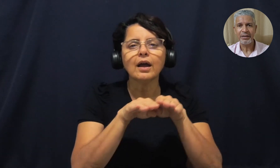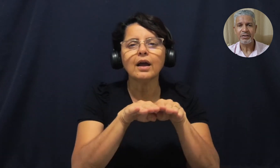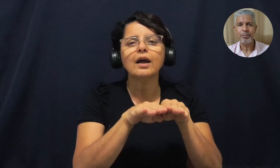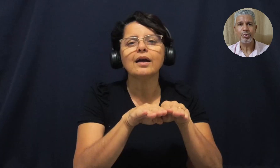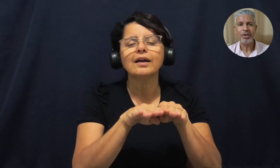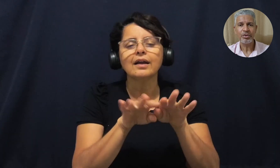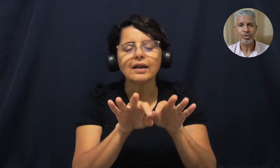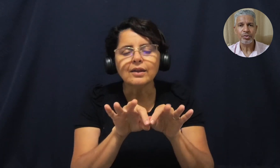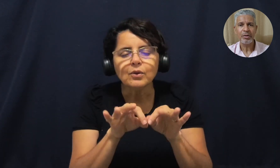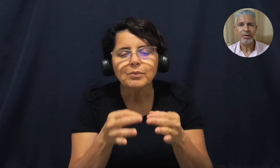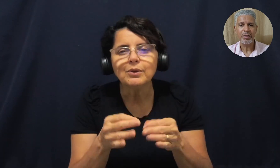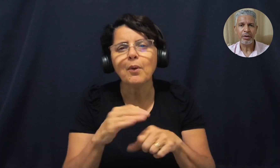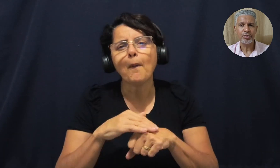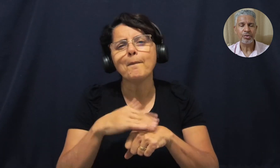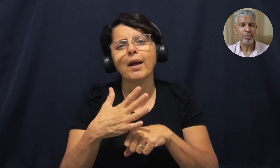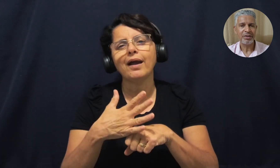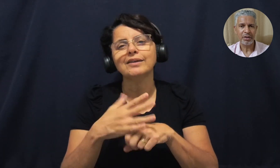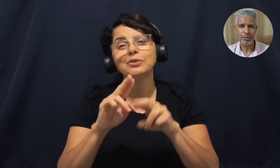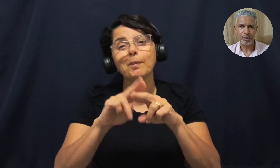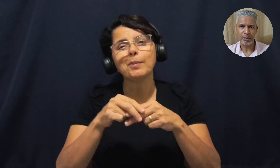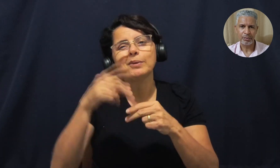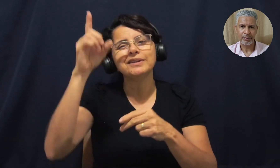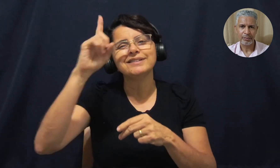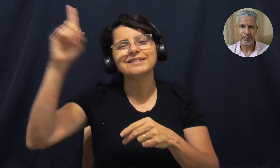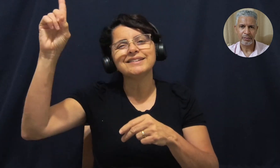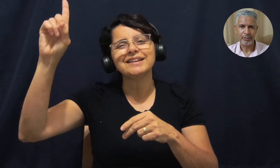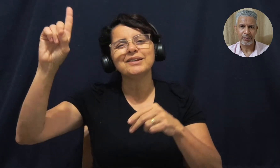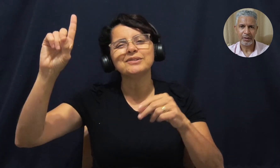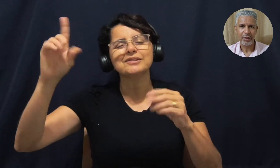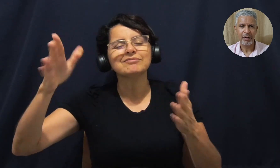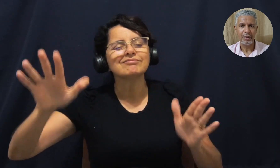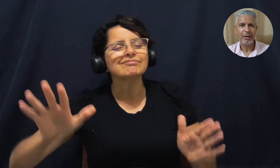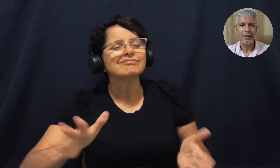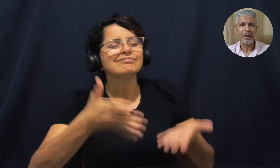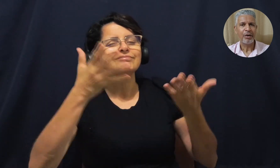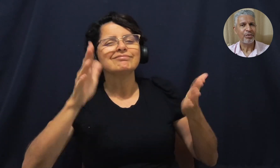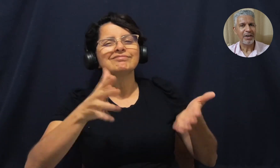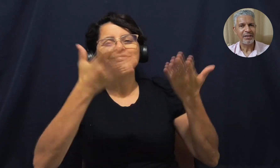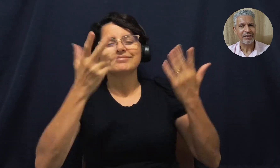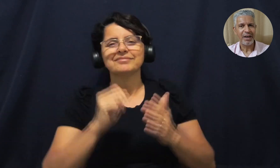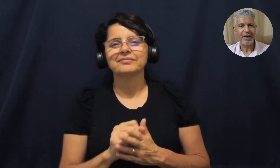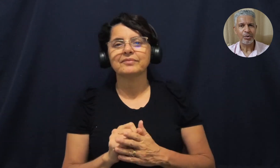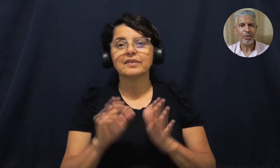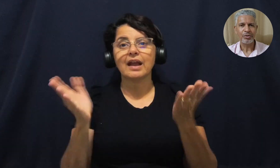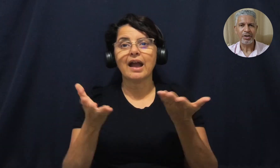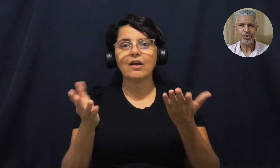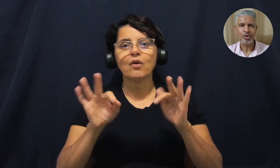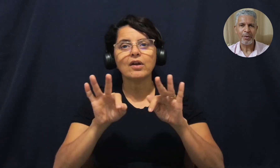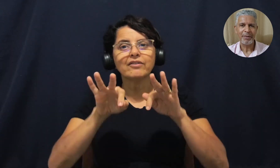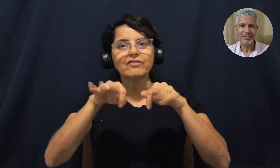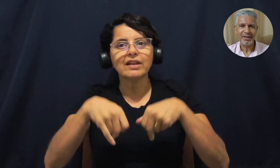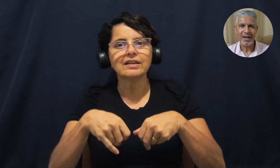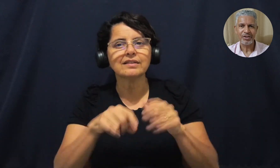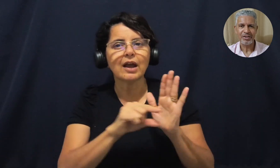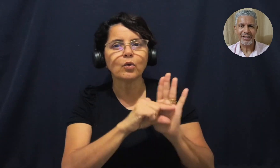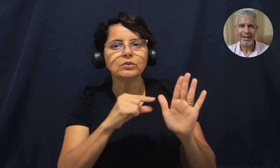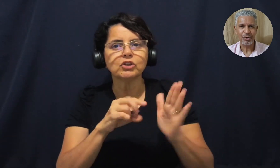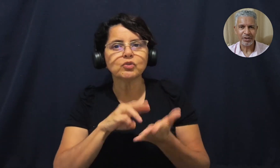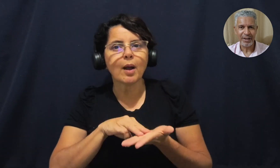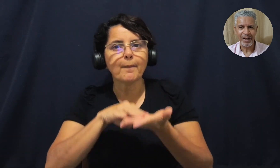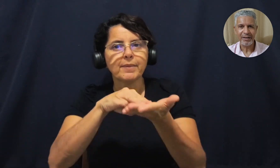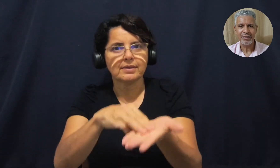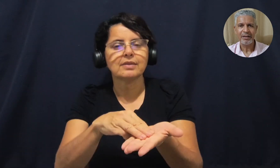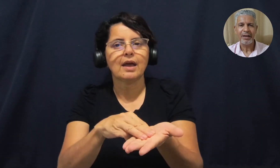ainda mais e por isso Deus o exaltou. Quero finalizar com o trecho de uma mensagem